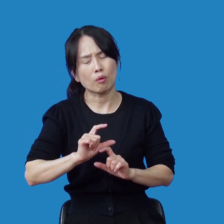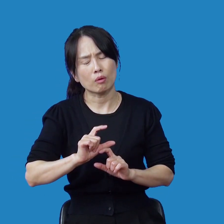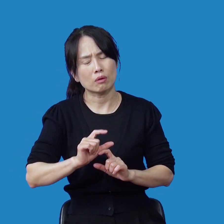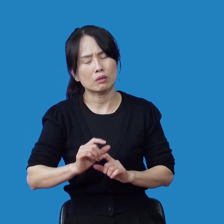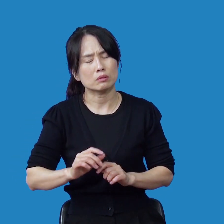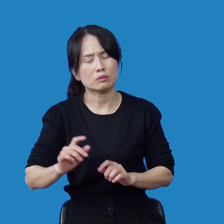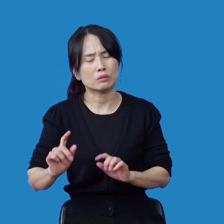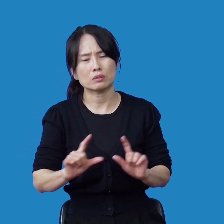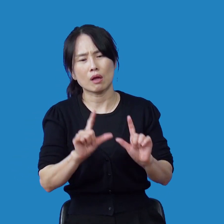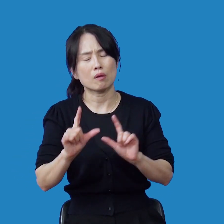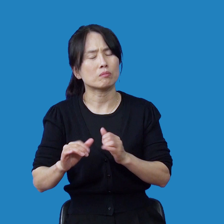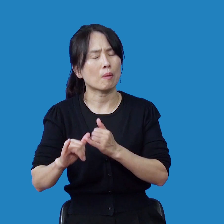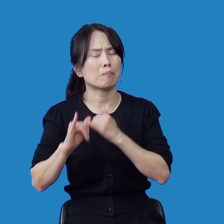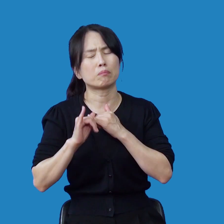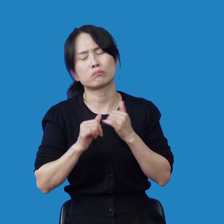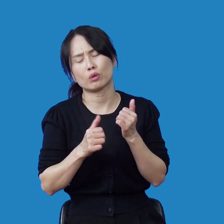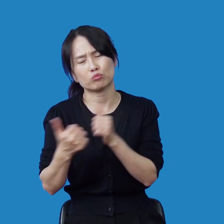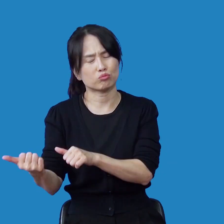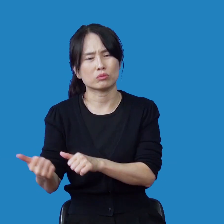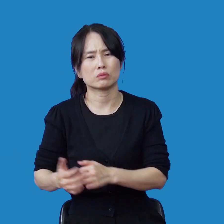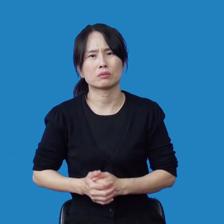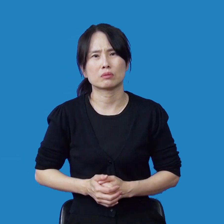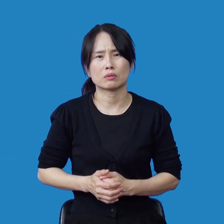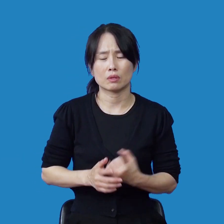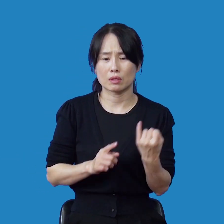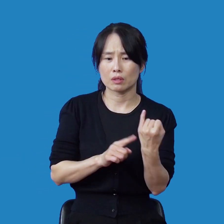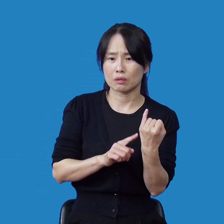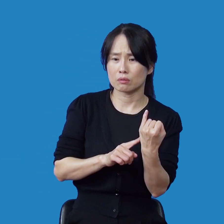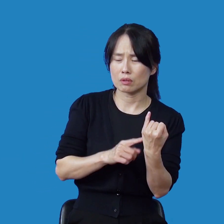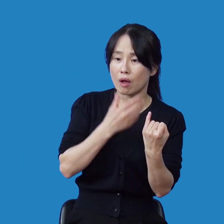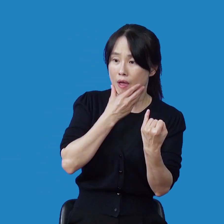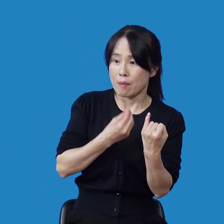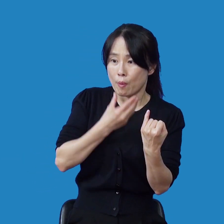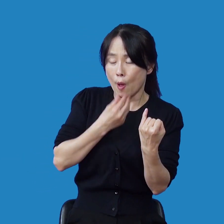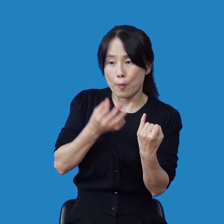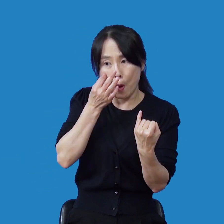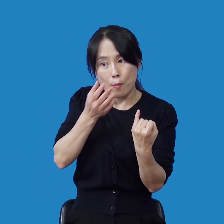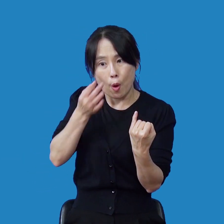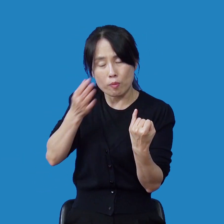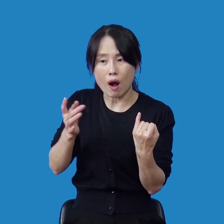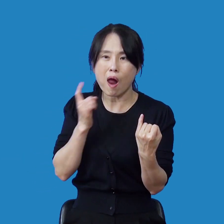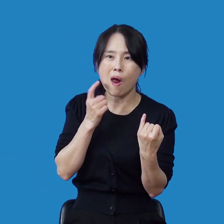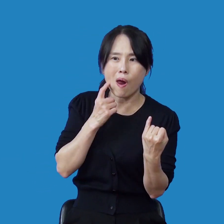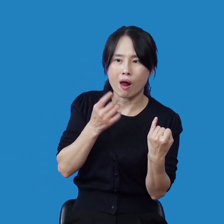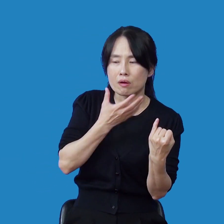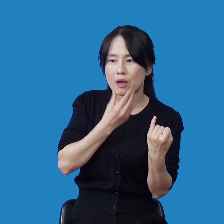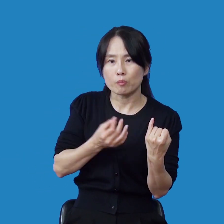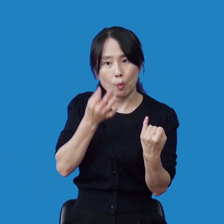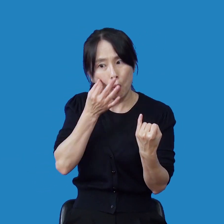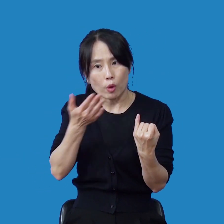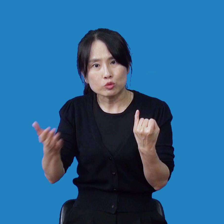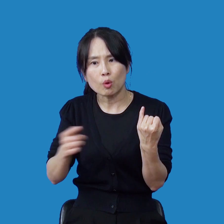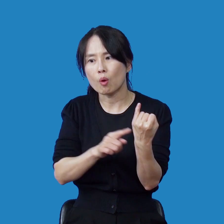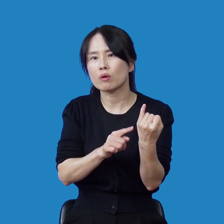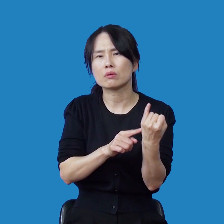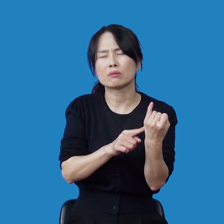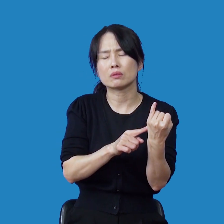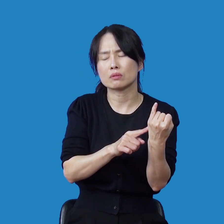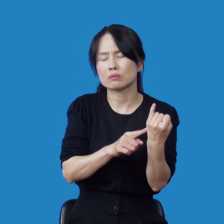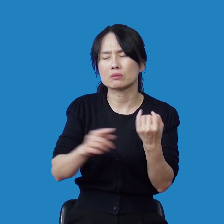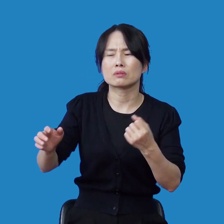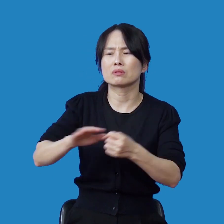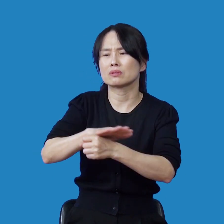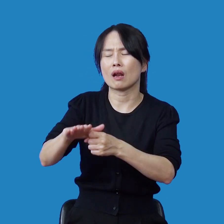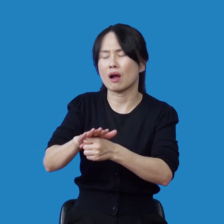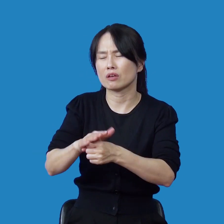됐습니다. 그건 사랑이 아닙니다. 사랑은 상대방이 처한 자리까지 내려가서